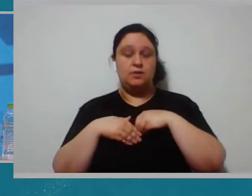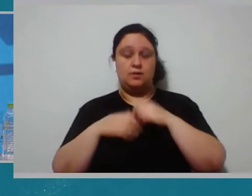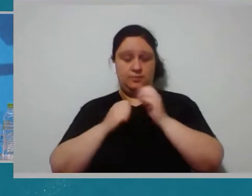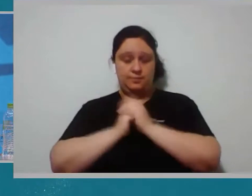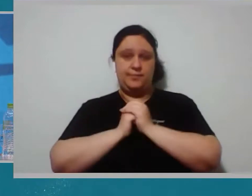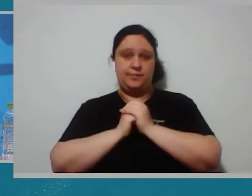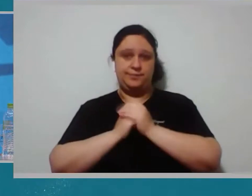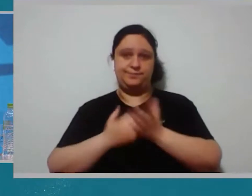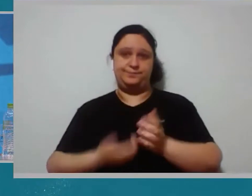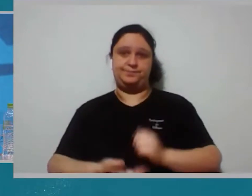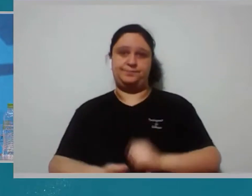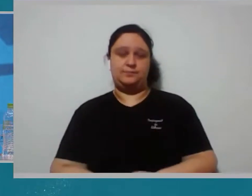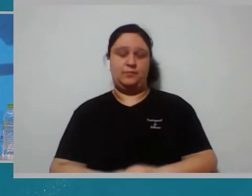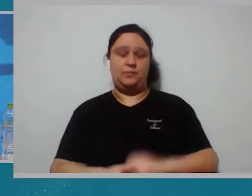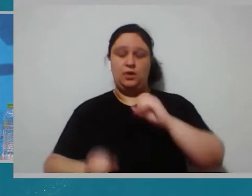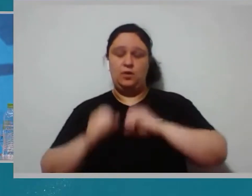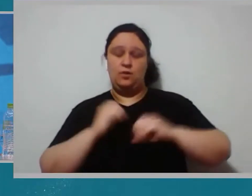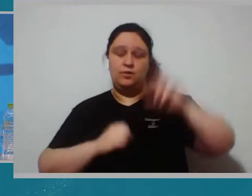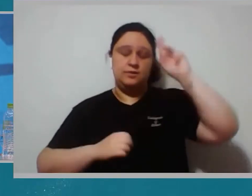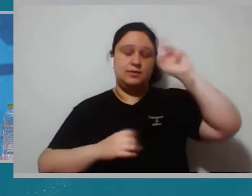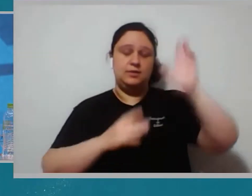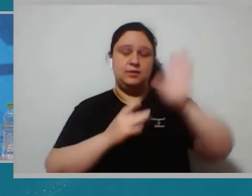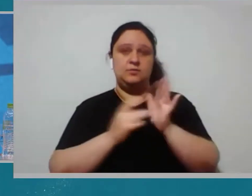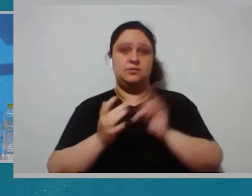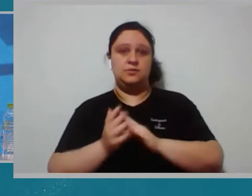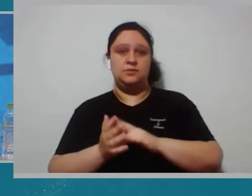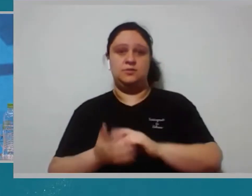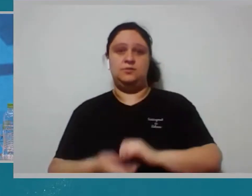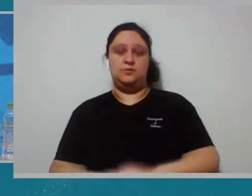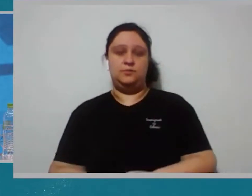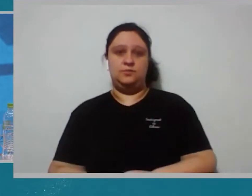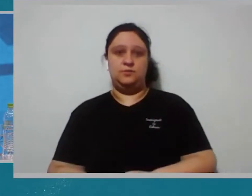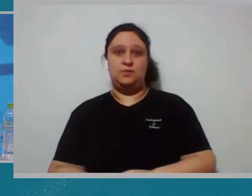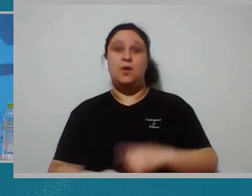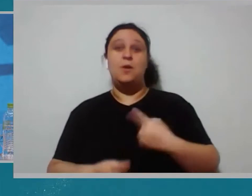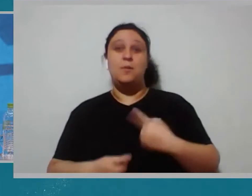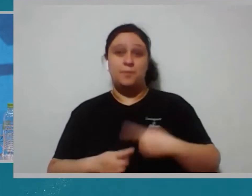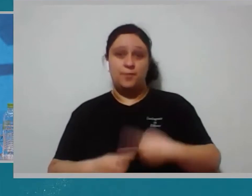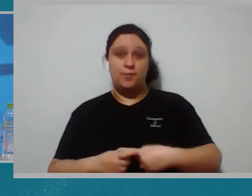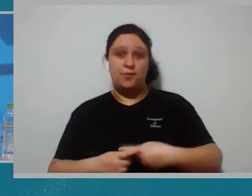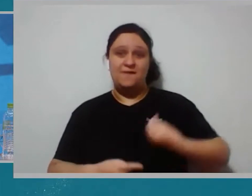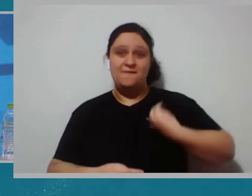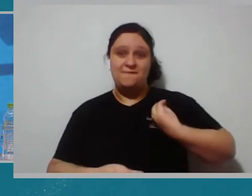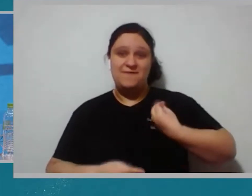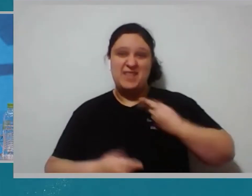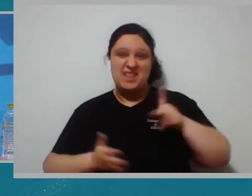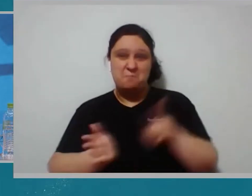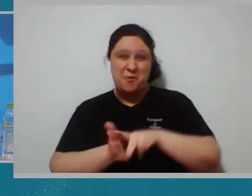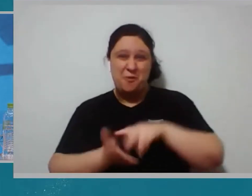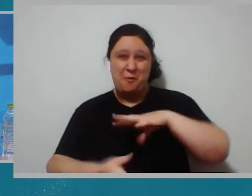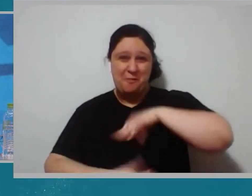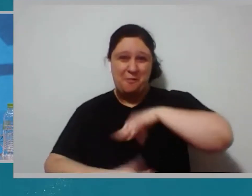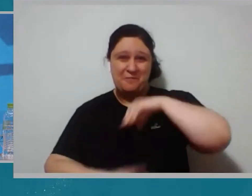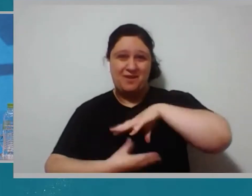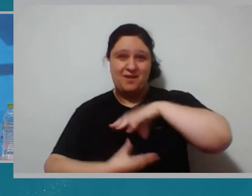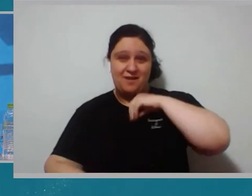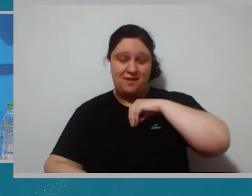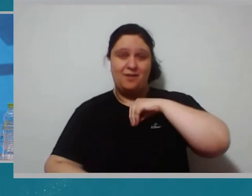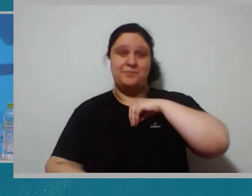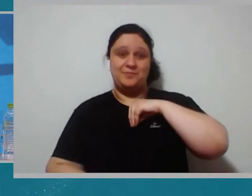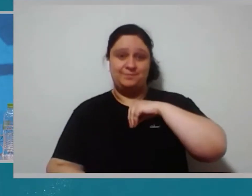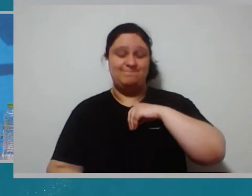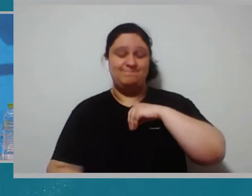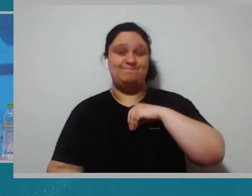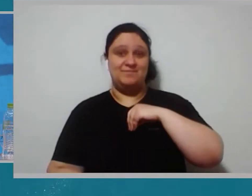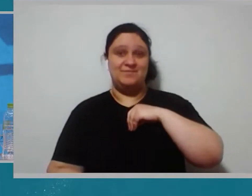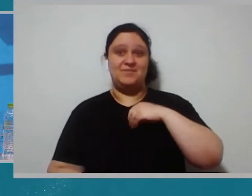Ó Senhor Jesus, porque essa vida da alma, nós temos o princípio da árvore do conhecimento